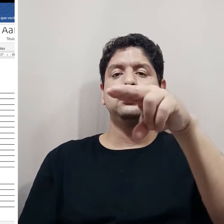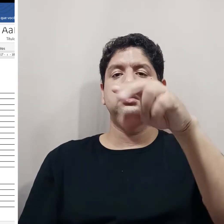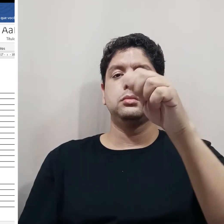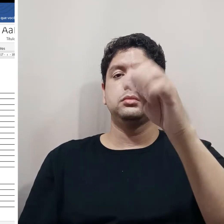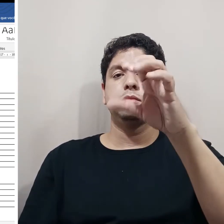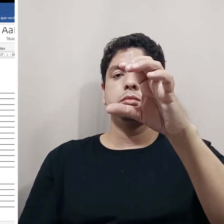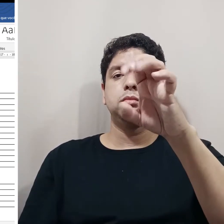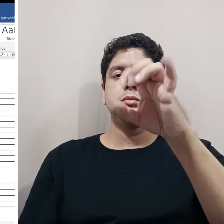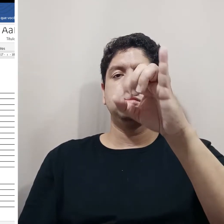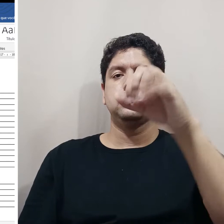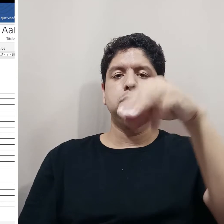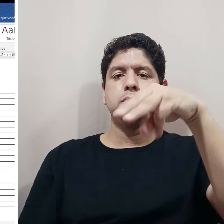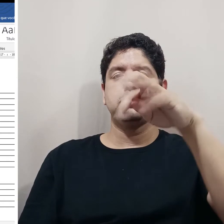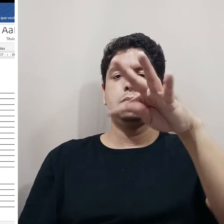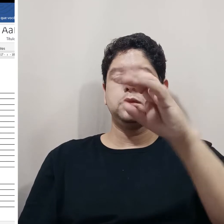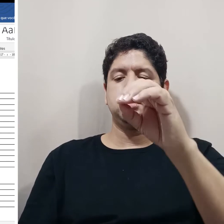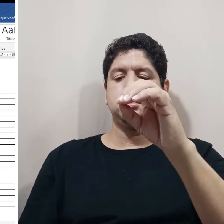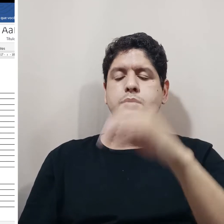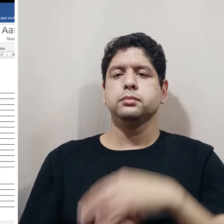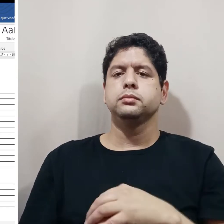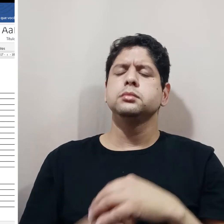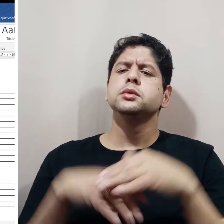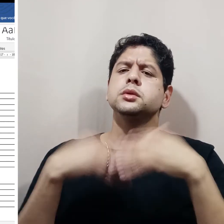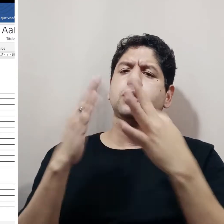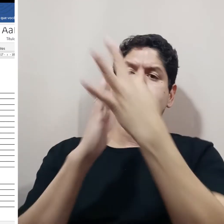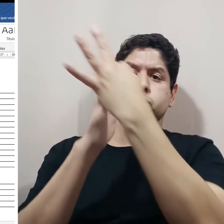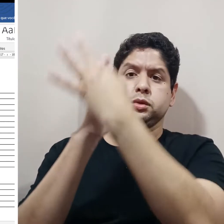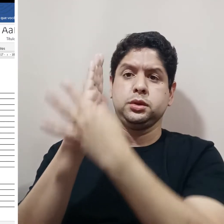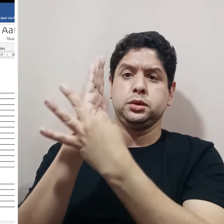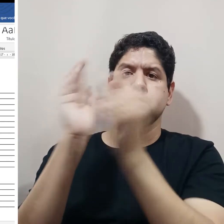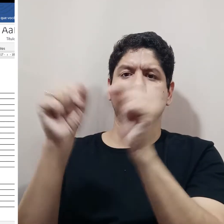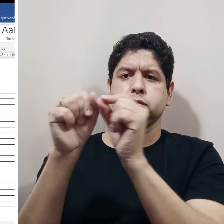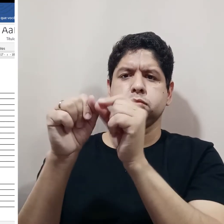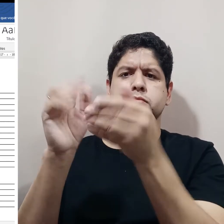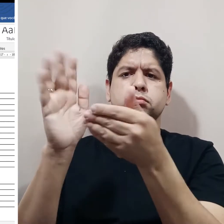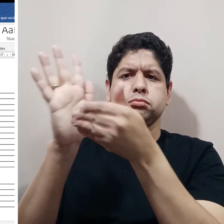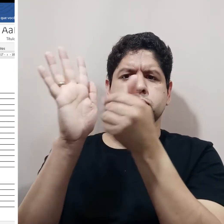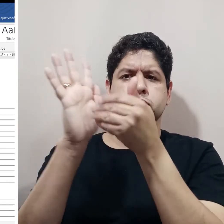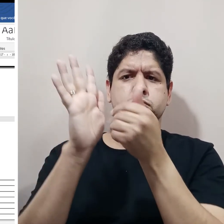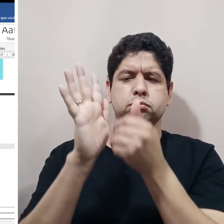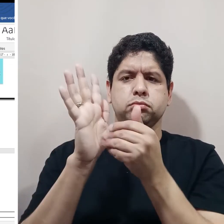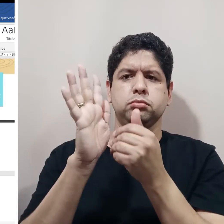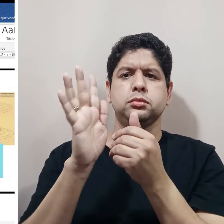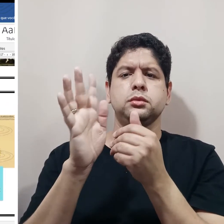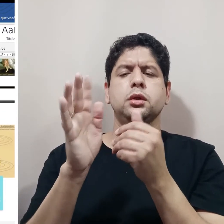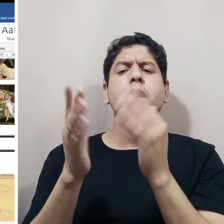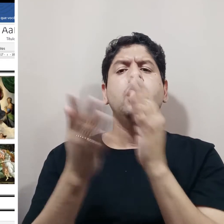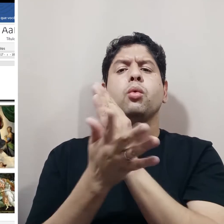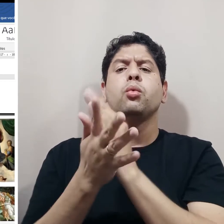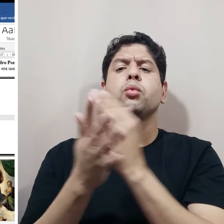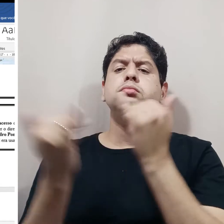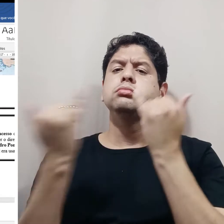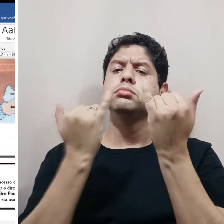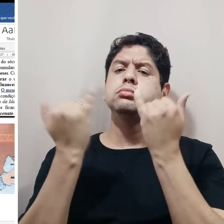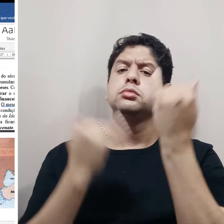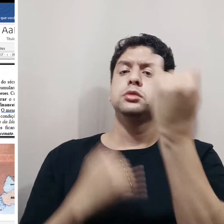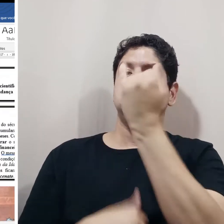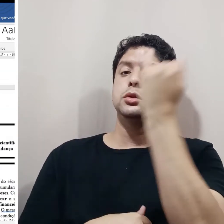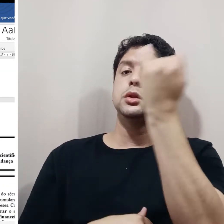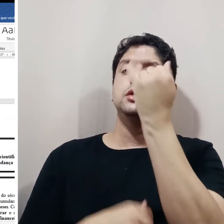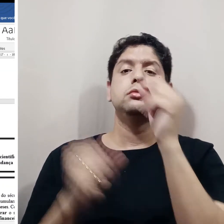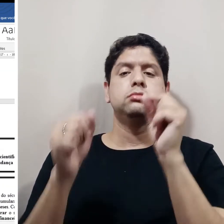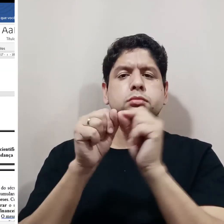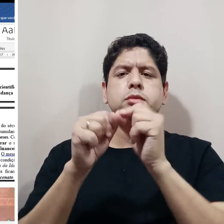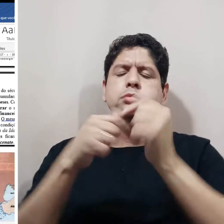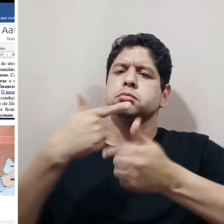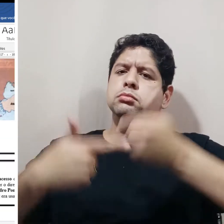Um resumo sobre o Renascimento. Então, uma tarefa aqui era para vocês destacarem lá do texto, retirar aqui